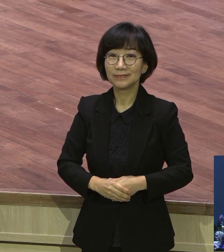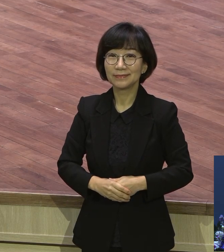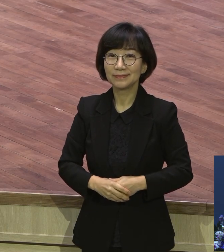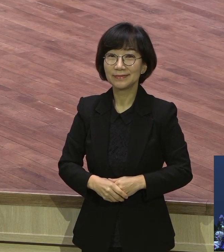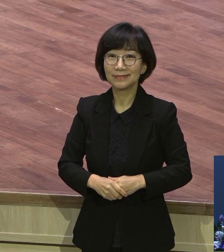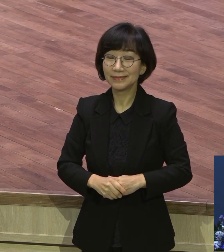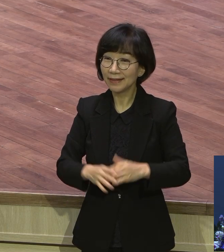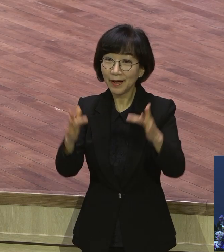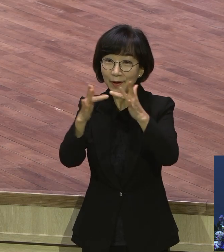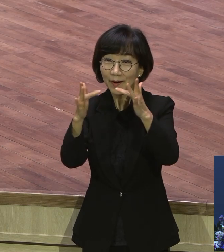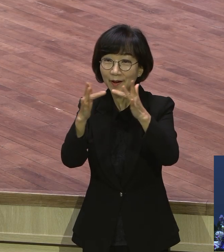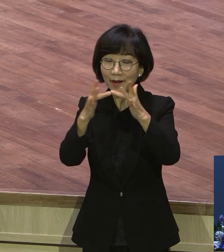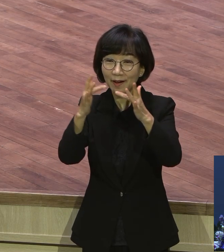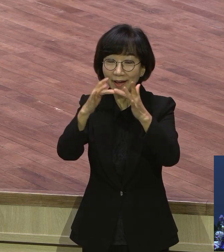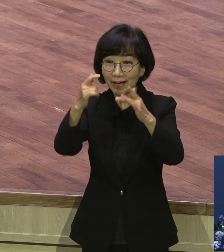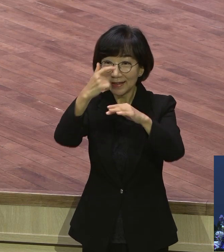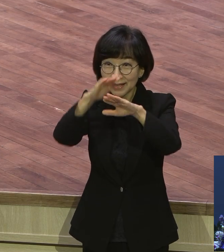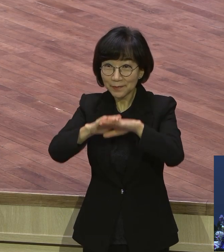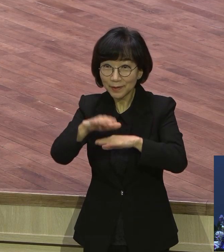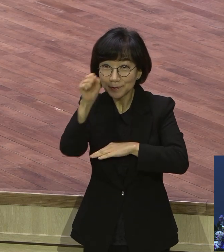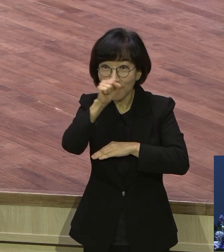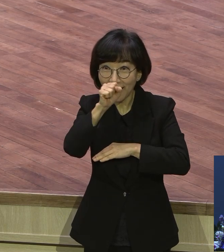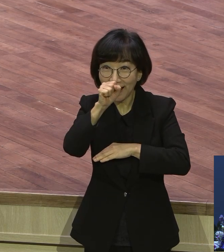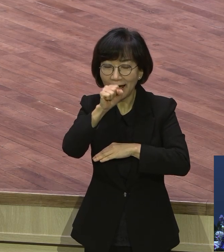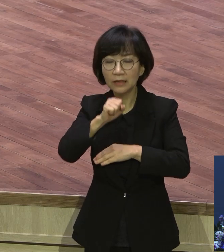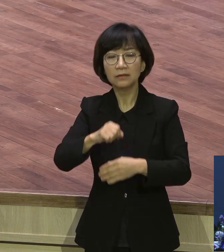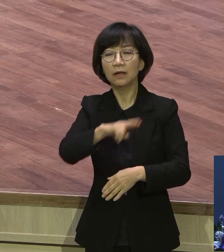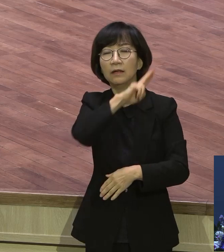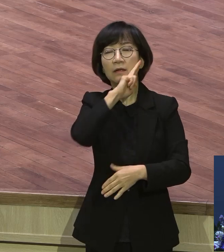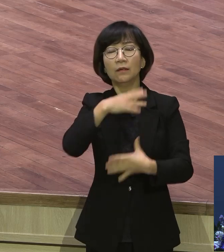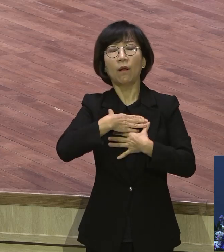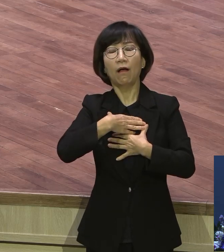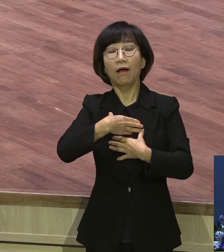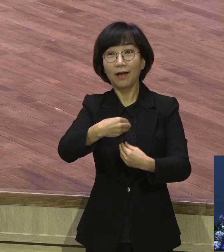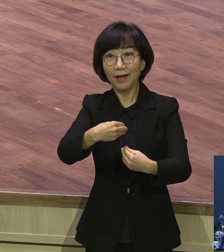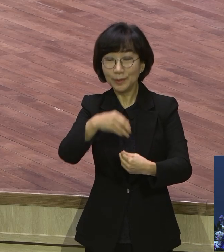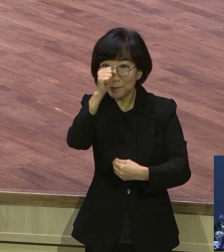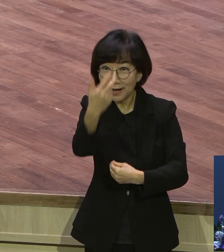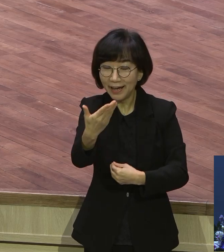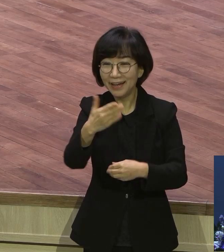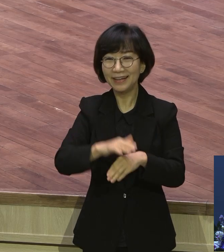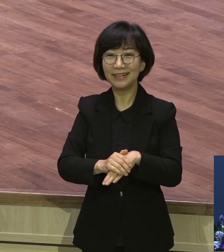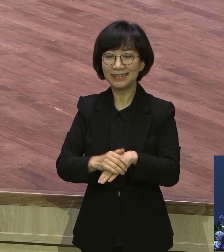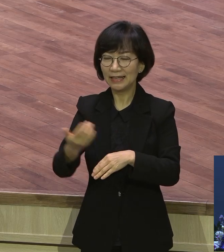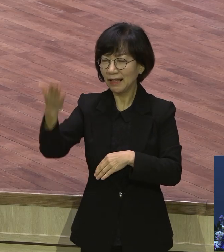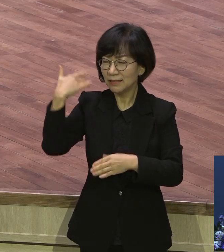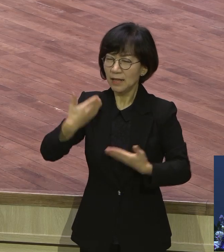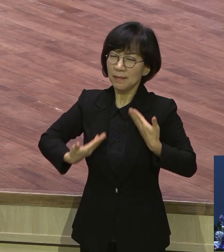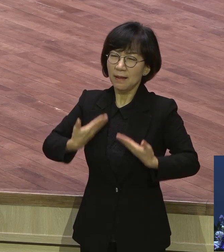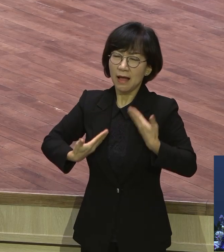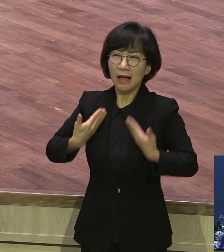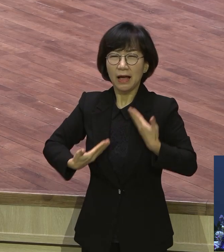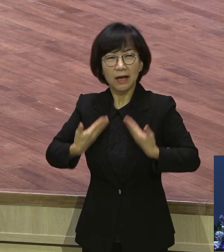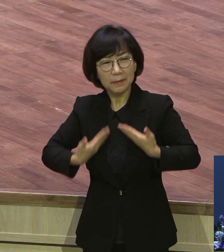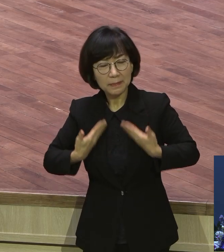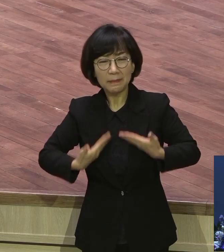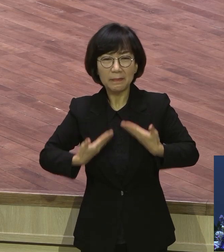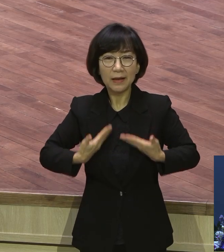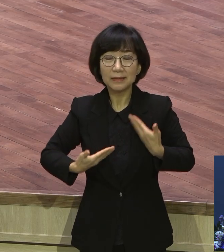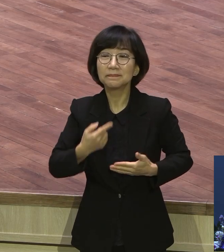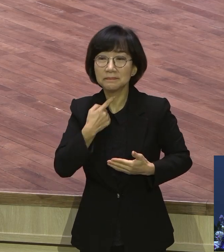예배 드리니까 좋지요? 편안하고 전에는 너무 바빠서 그렇게 여러가지 생각해야 될